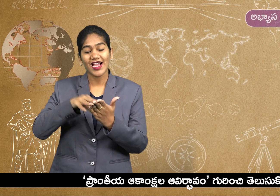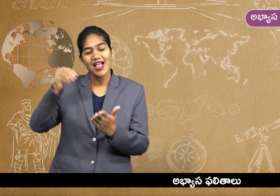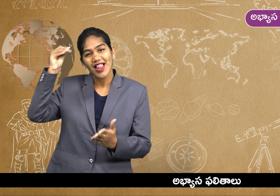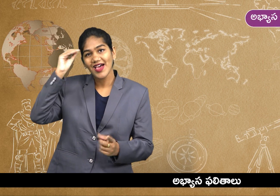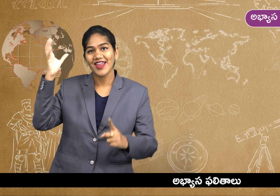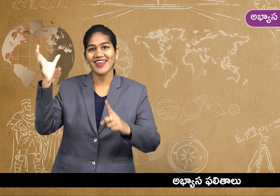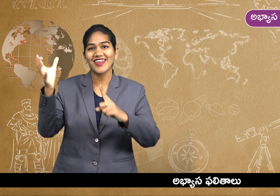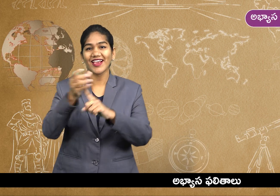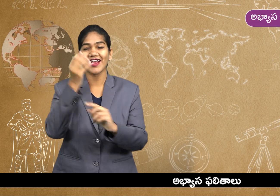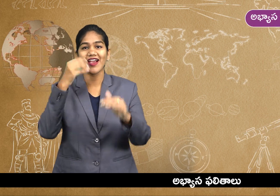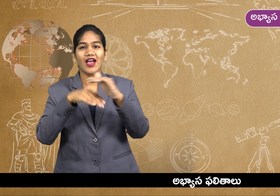ఈ సెషన్ యొక్క ఫలితాలు.